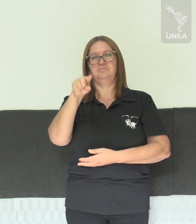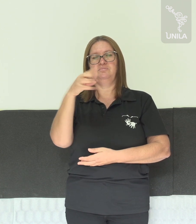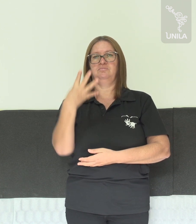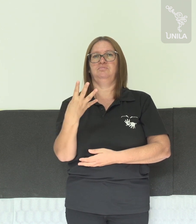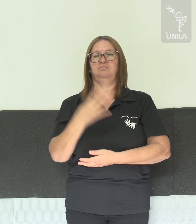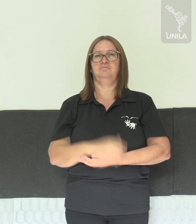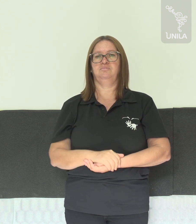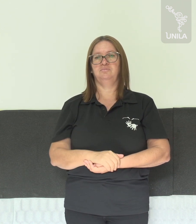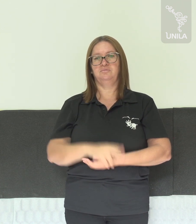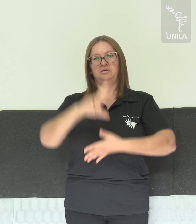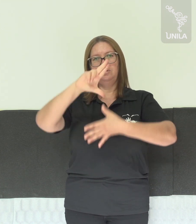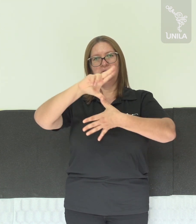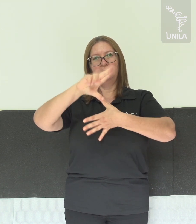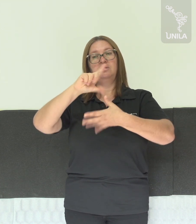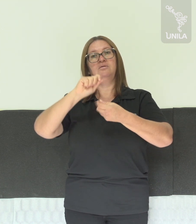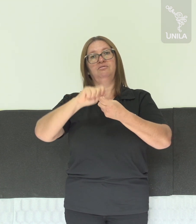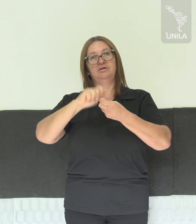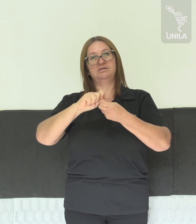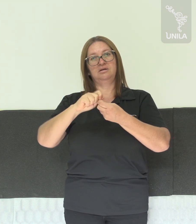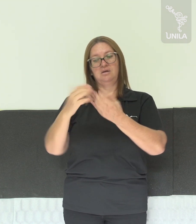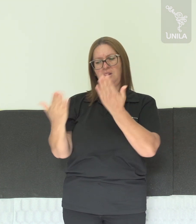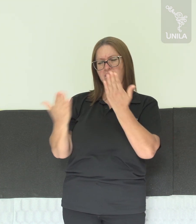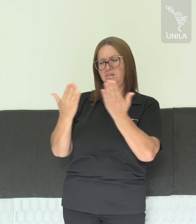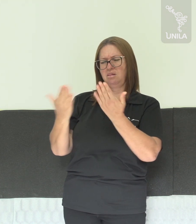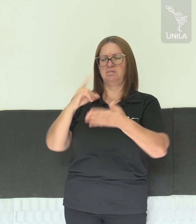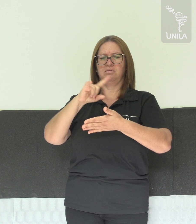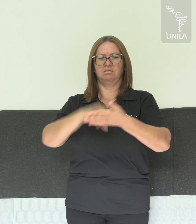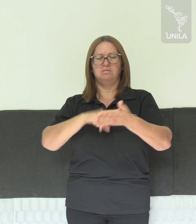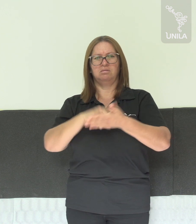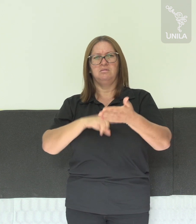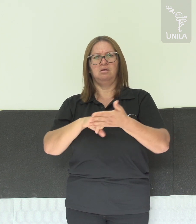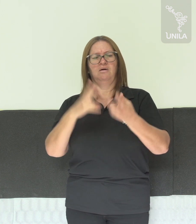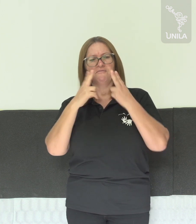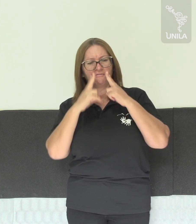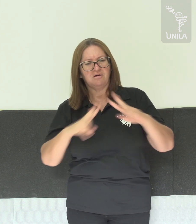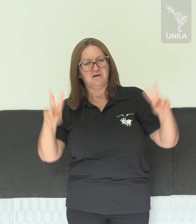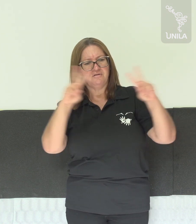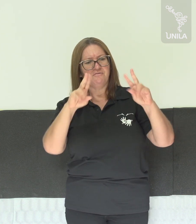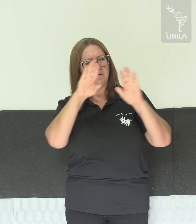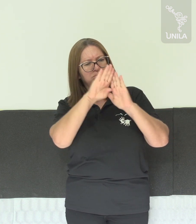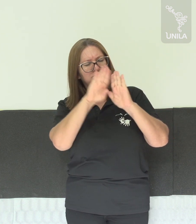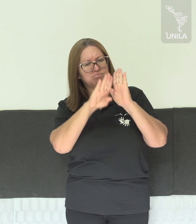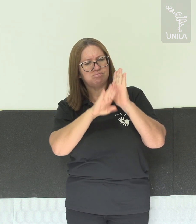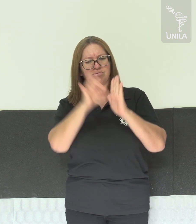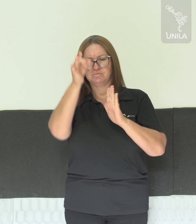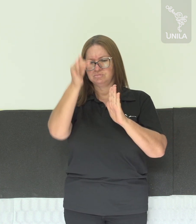7.3.6.4 A UNILA realizará análise da documentação, verificará o cumprimento dos requisitos obrigatórios para